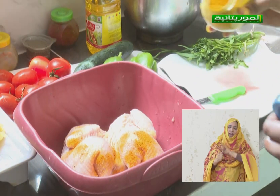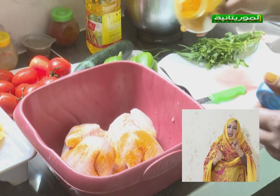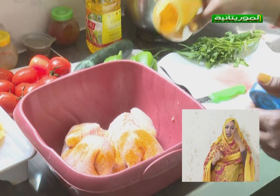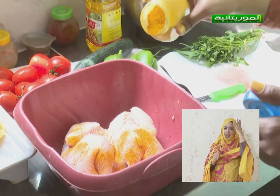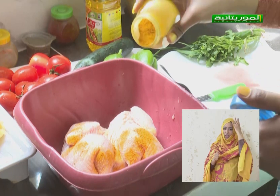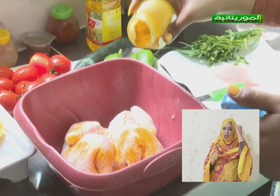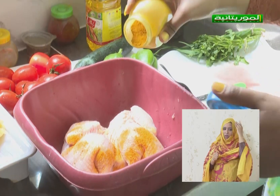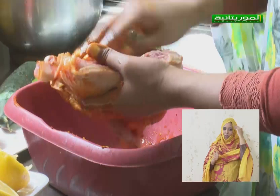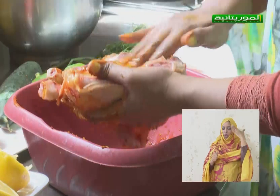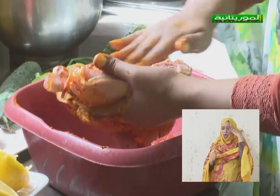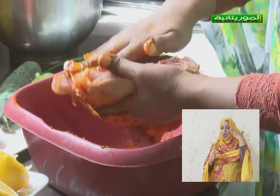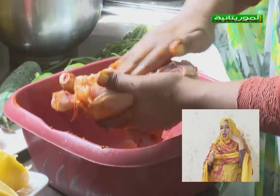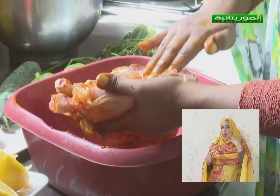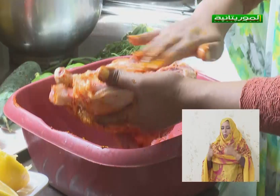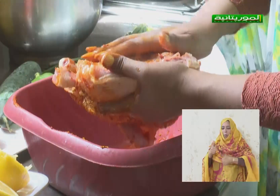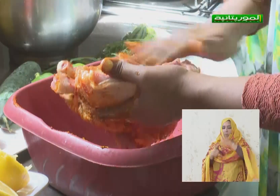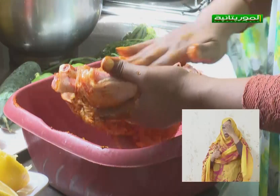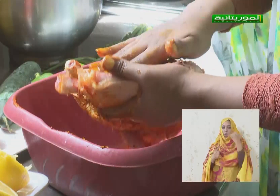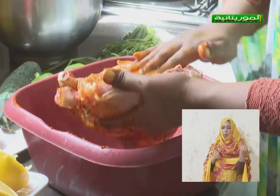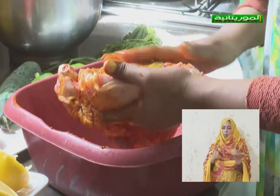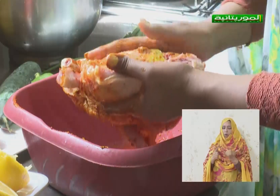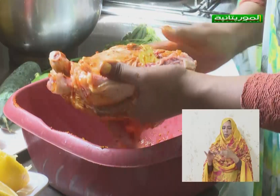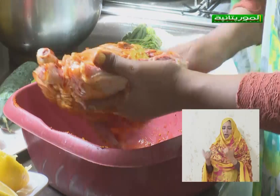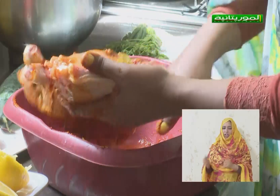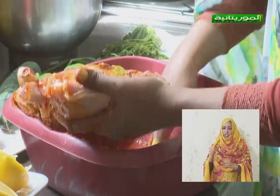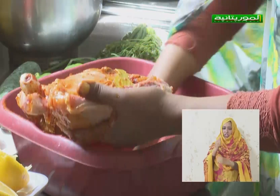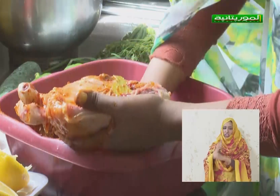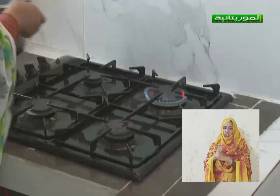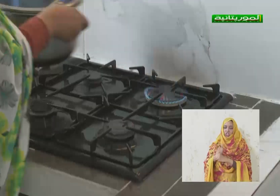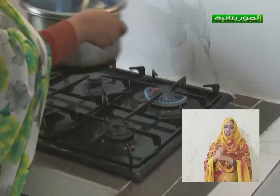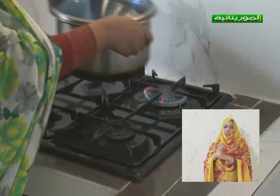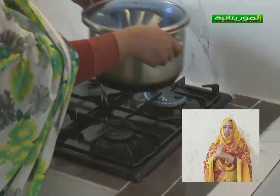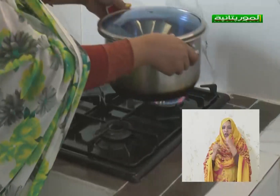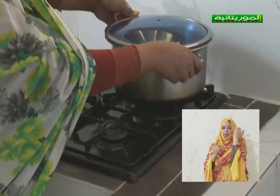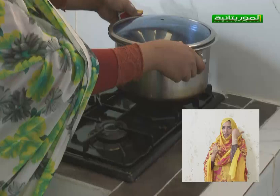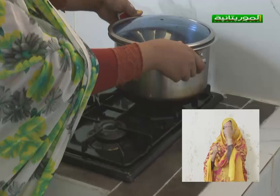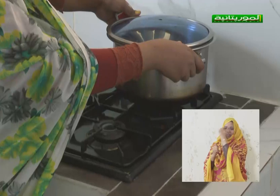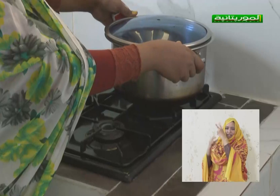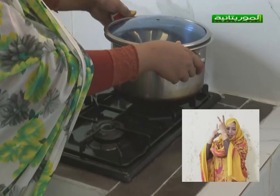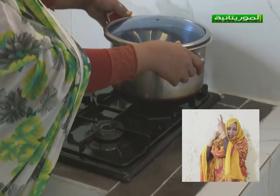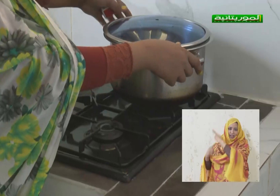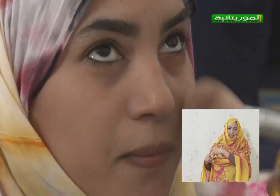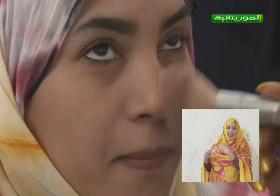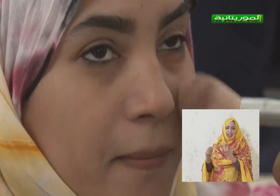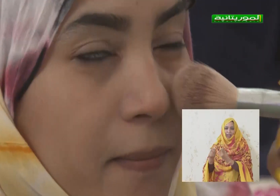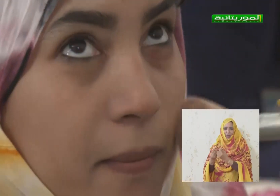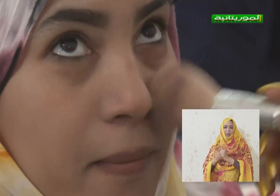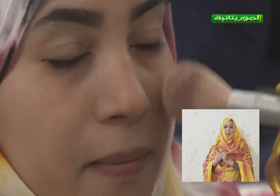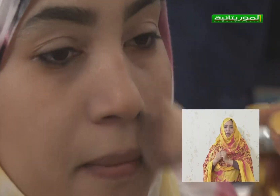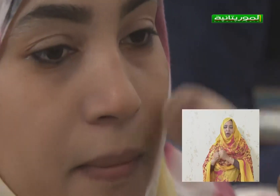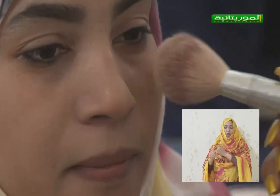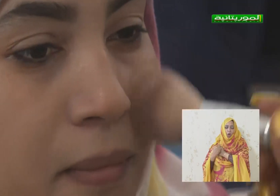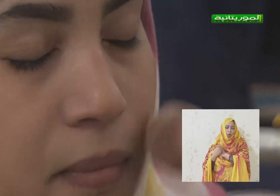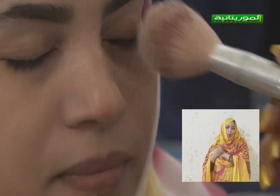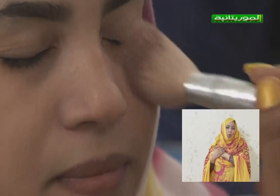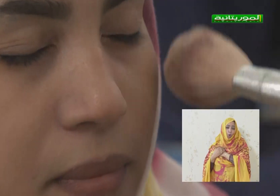وخصوصا إذا كانت فتاة، أمر لم ترضاه ثريا التي تعمل أيضا في مجال تجميل النساء بكل